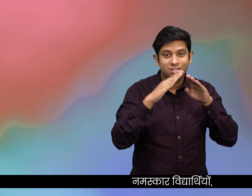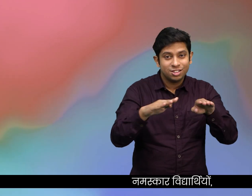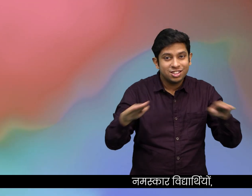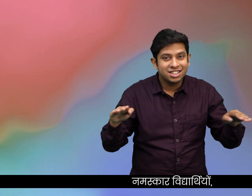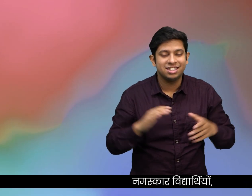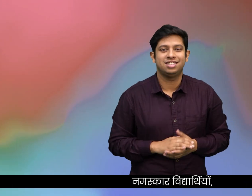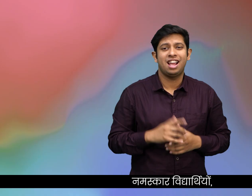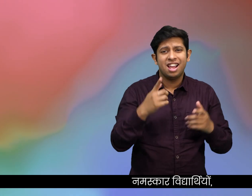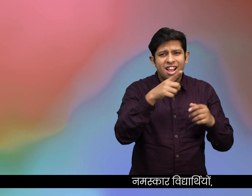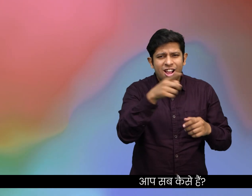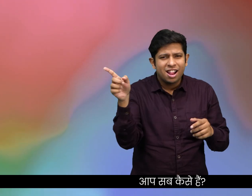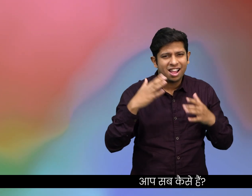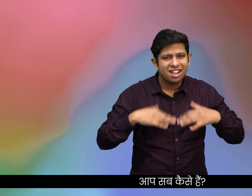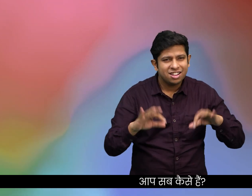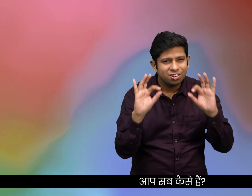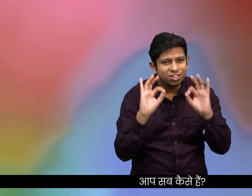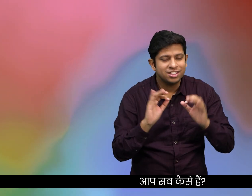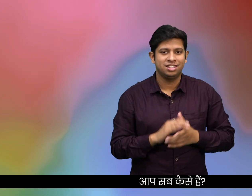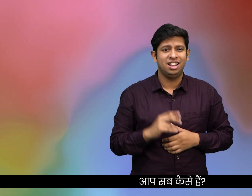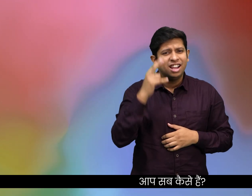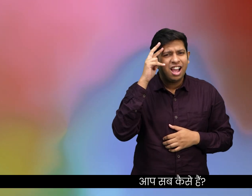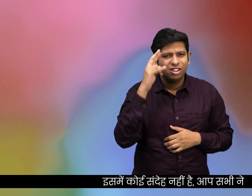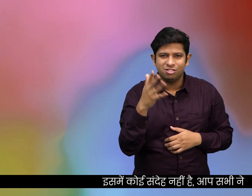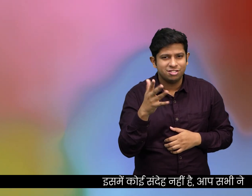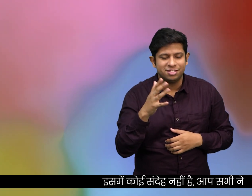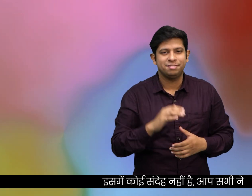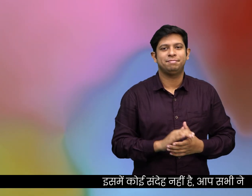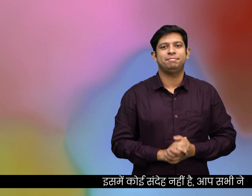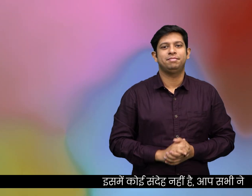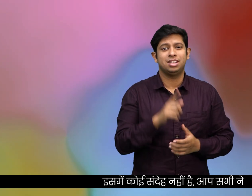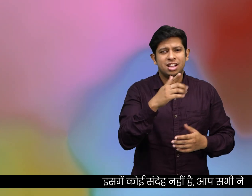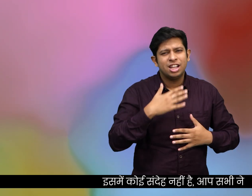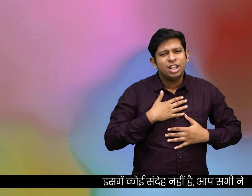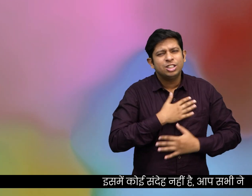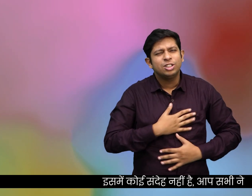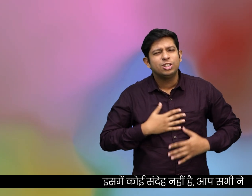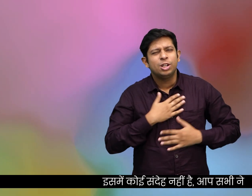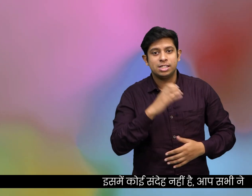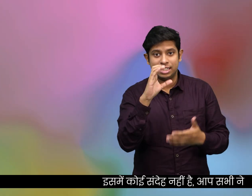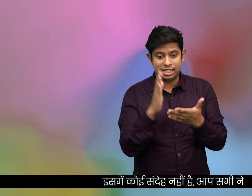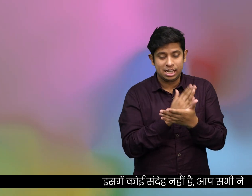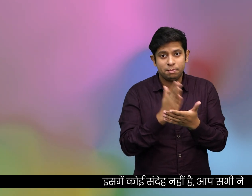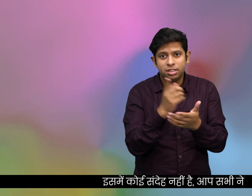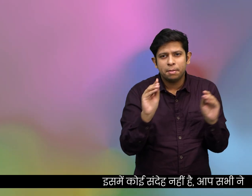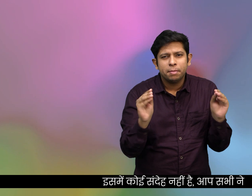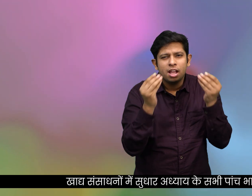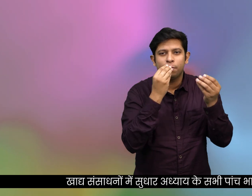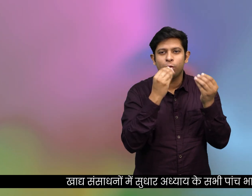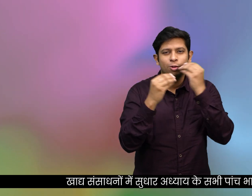नमस्कार विद्यार्थियों, आप सब कैसे हैं? इसमें कोई संदेह नहीं है। आप सभी ने खाद्य संसाधनों